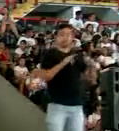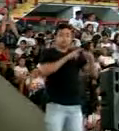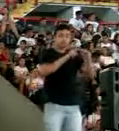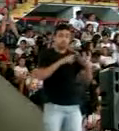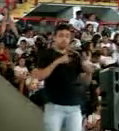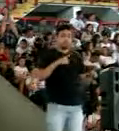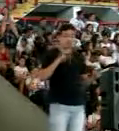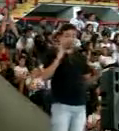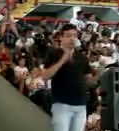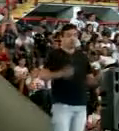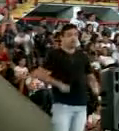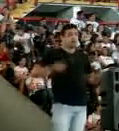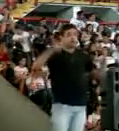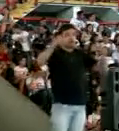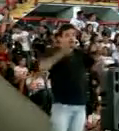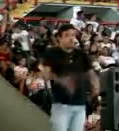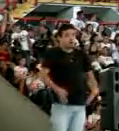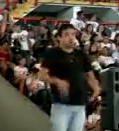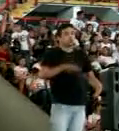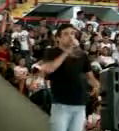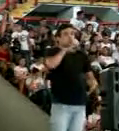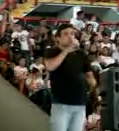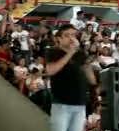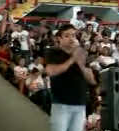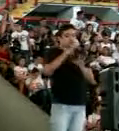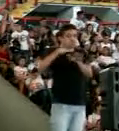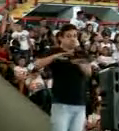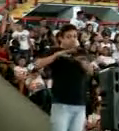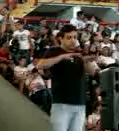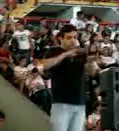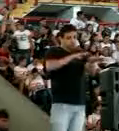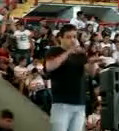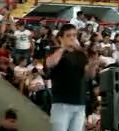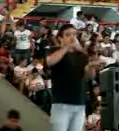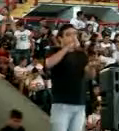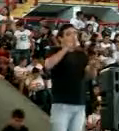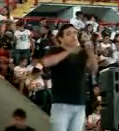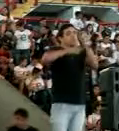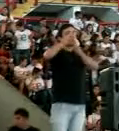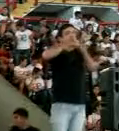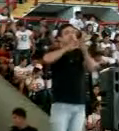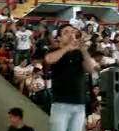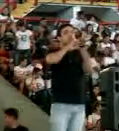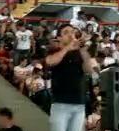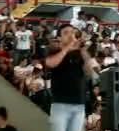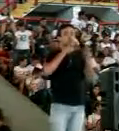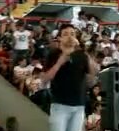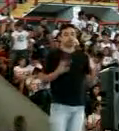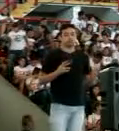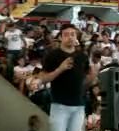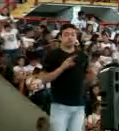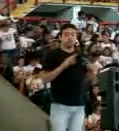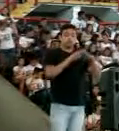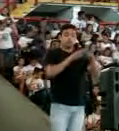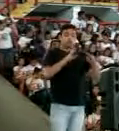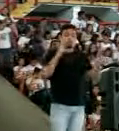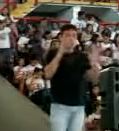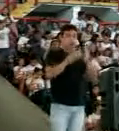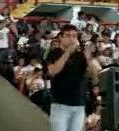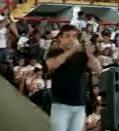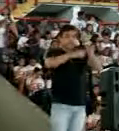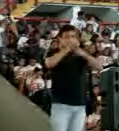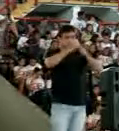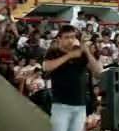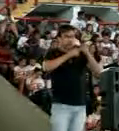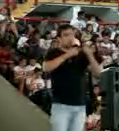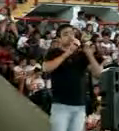2 gastos imensos com tropas, numa época em que a economia está ruim. Toda crise econômica leva a